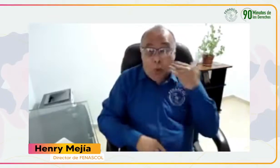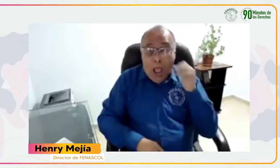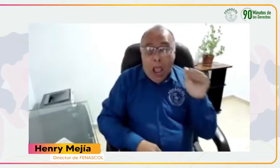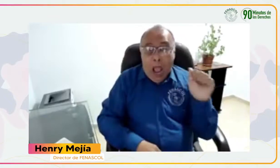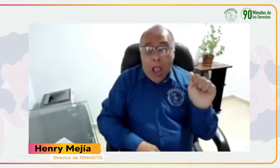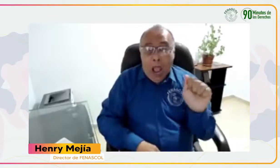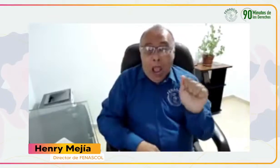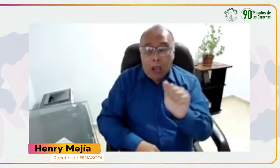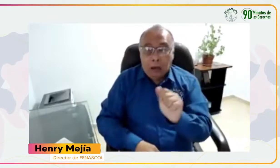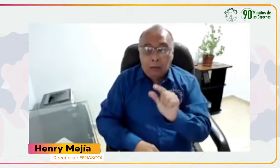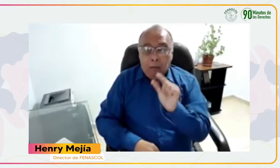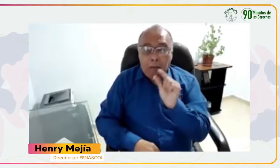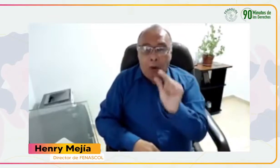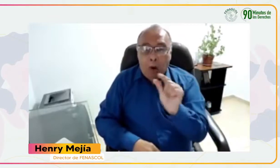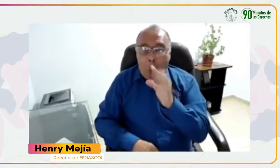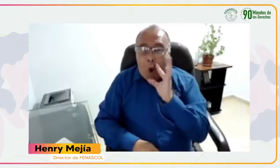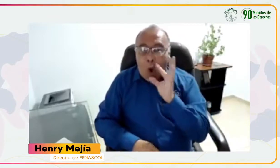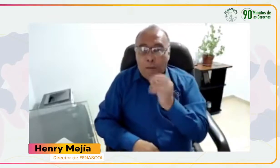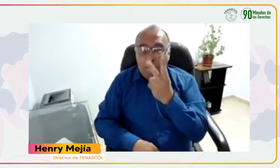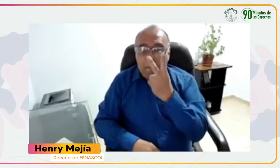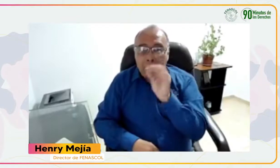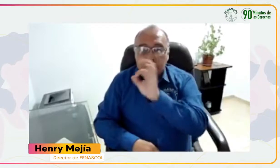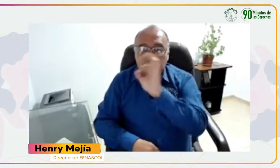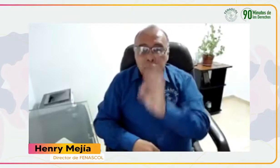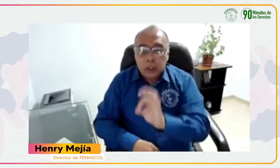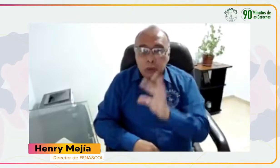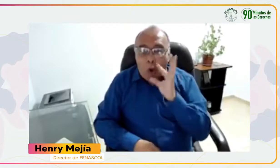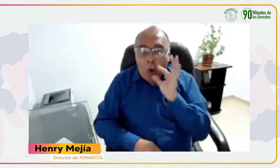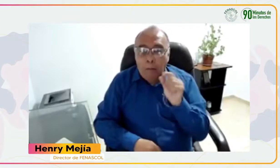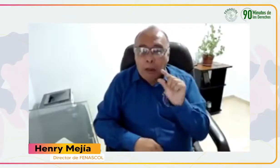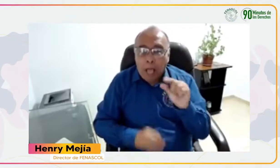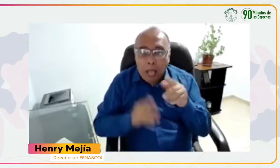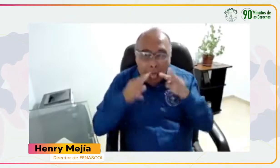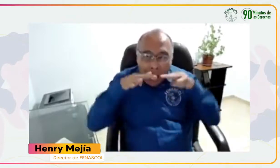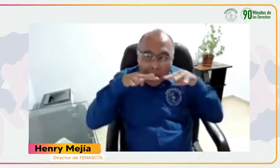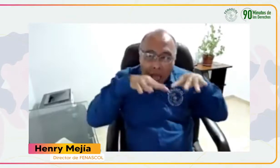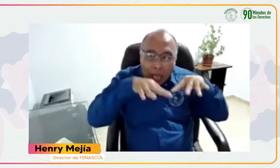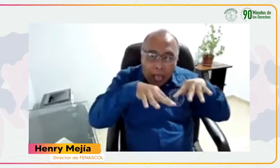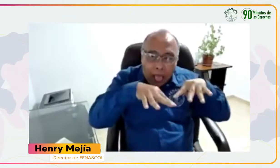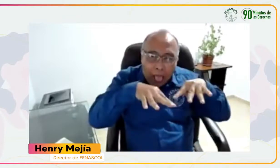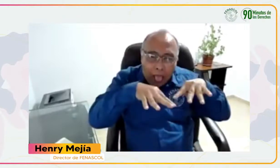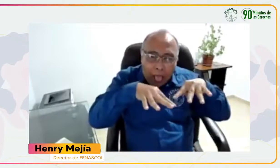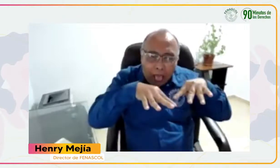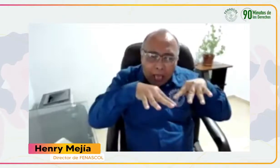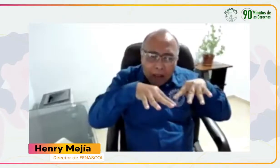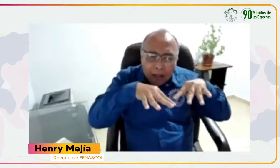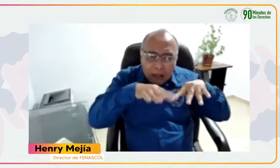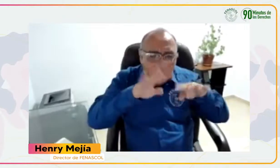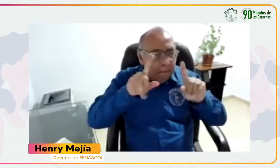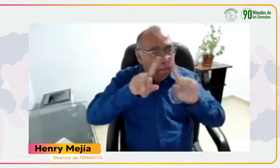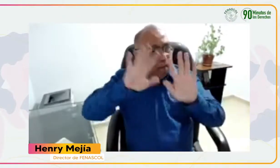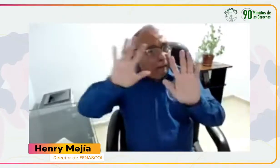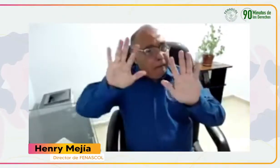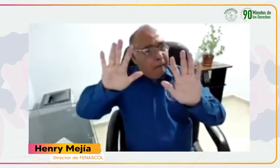100 personas, de las cuales 80% eran hombres y 20% mujeres.